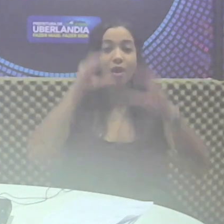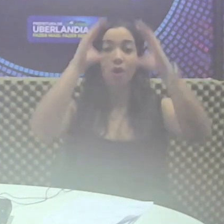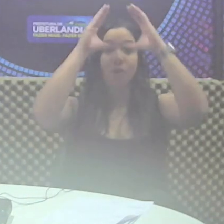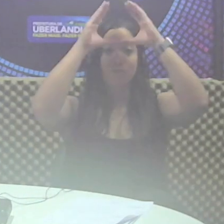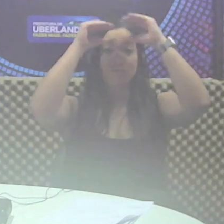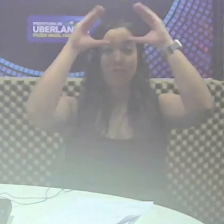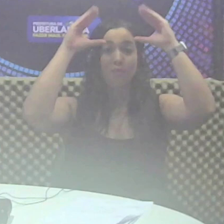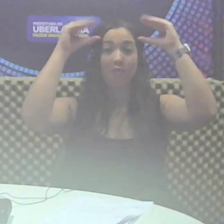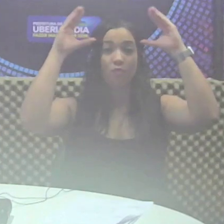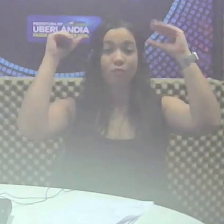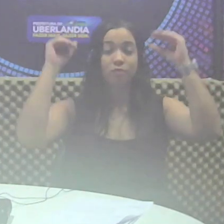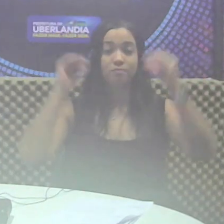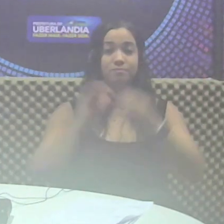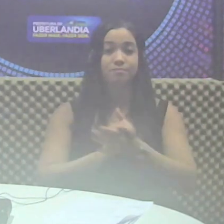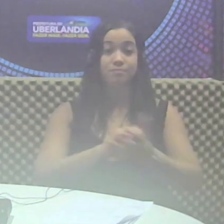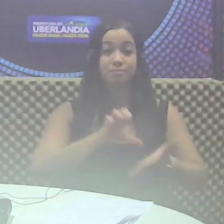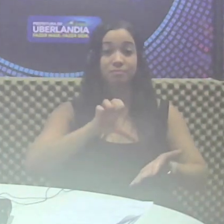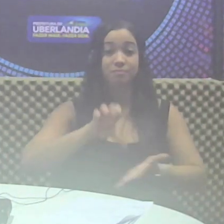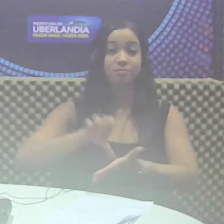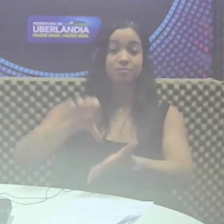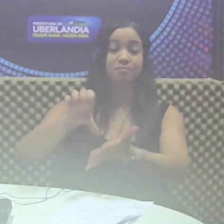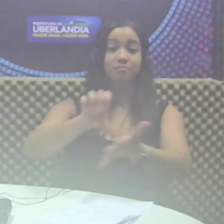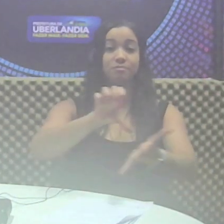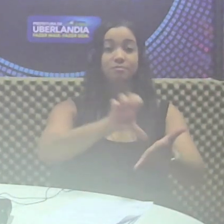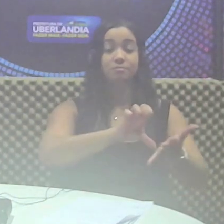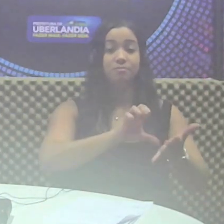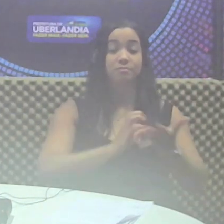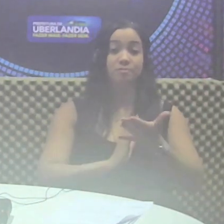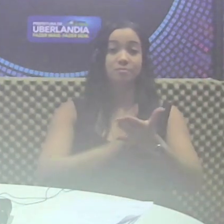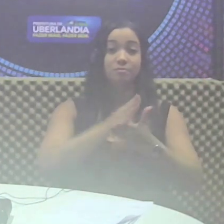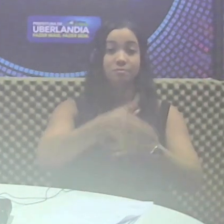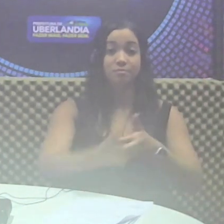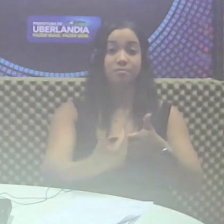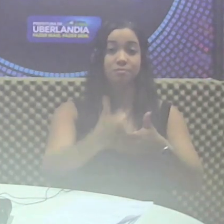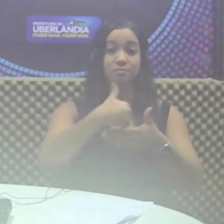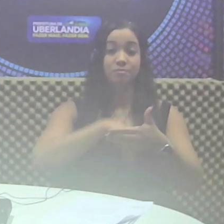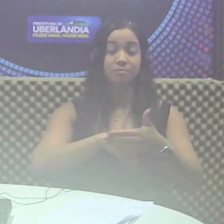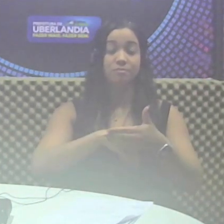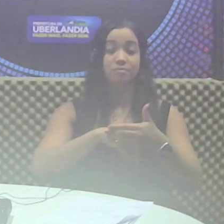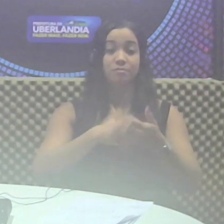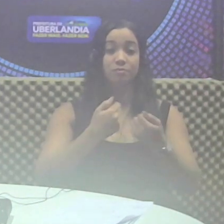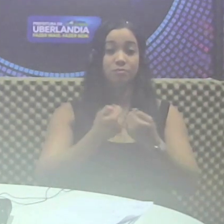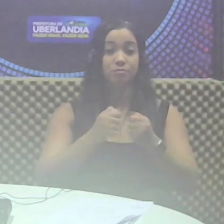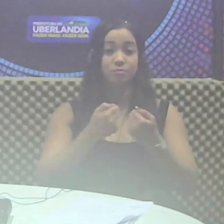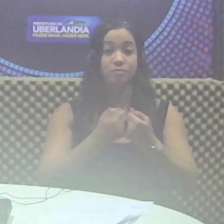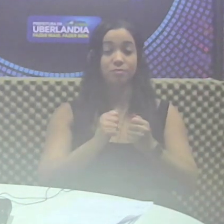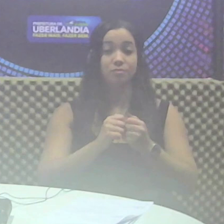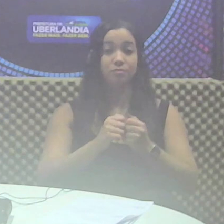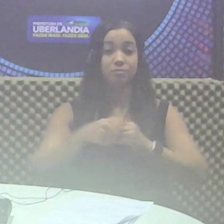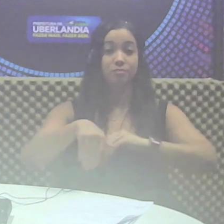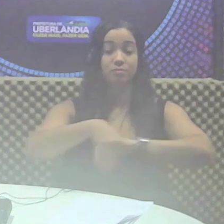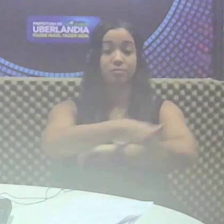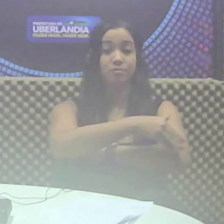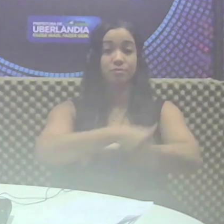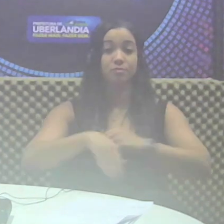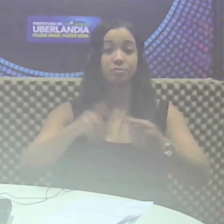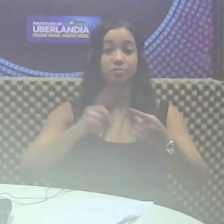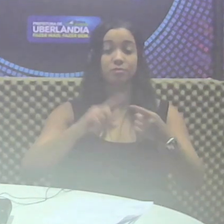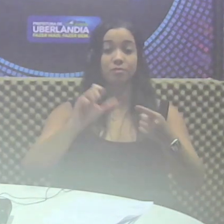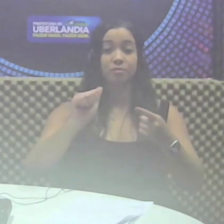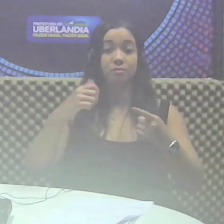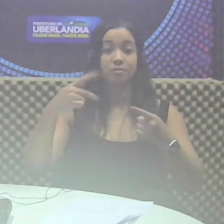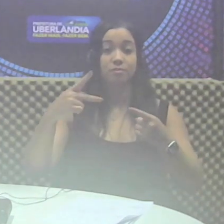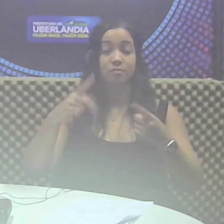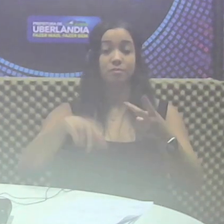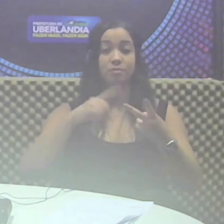conforto. Os pontos atendidos de embarque e desembarque de passageiros estão localizados nas avenidas Afonso Pena